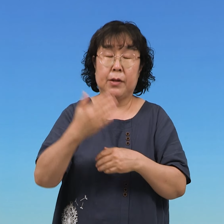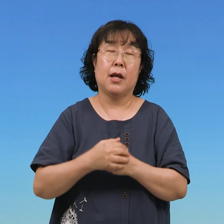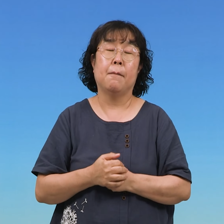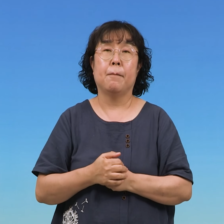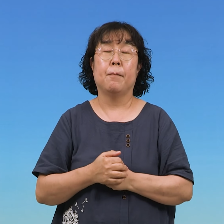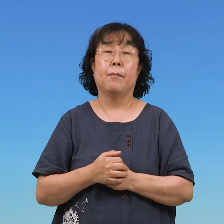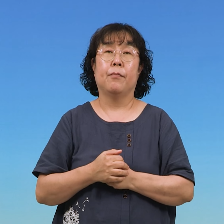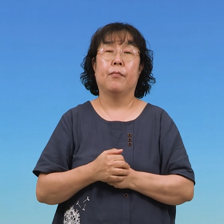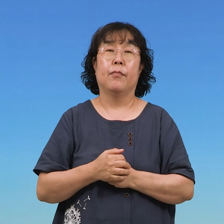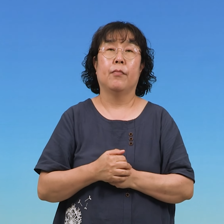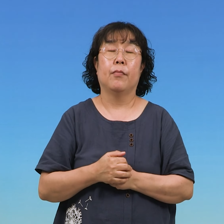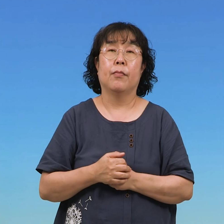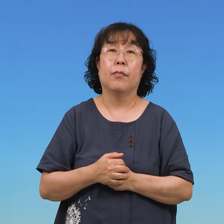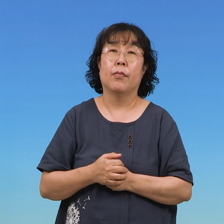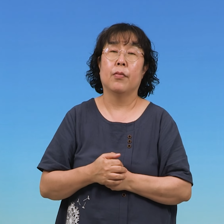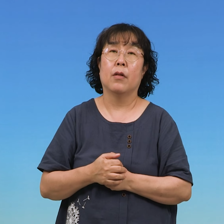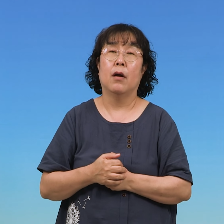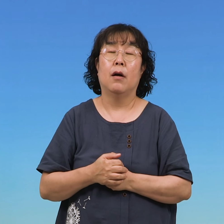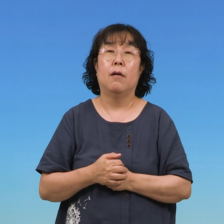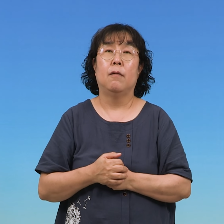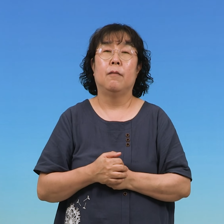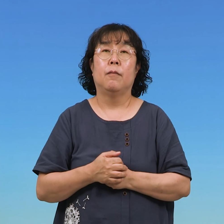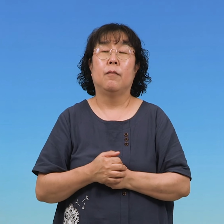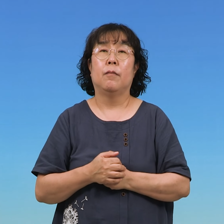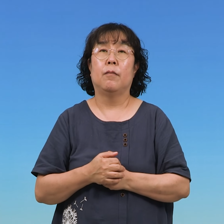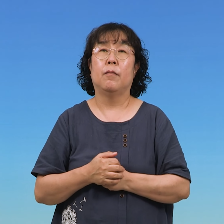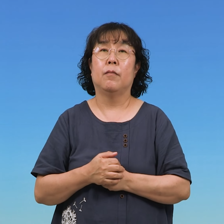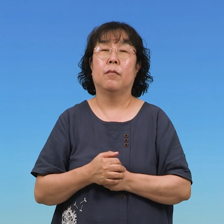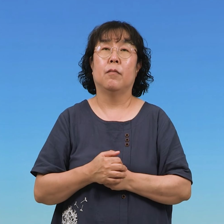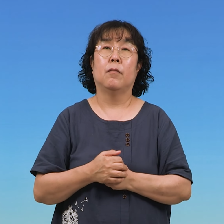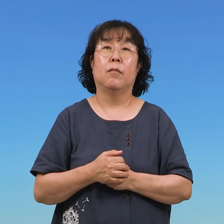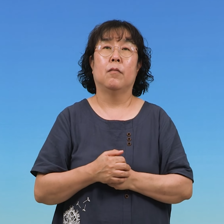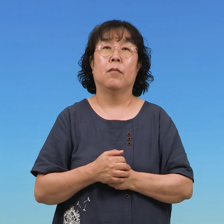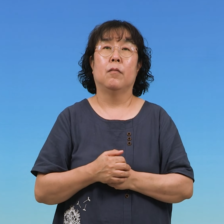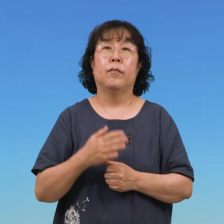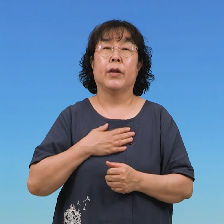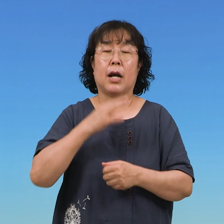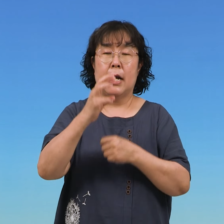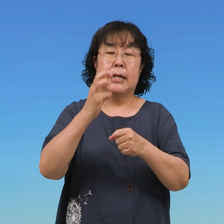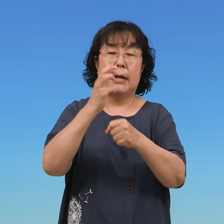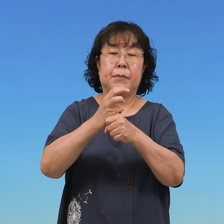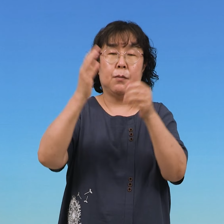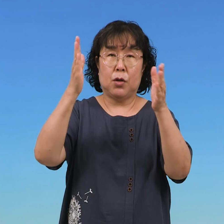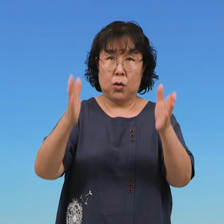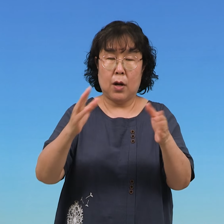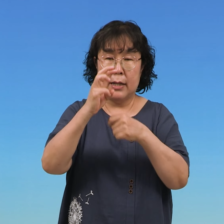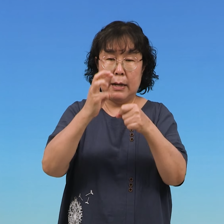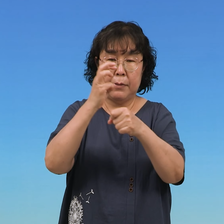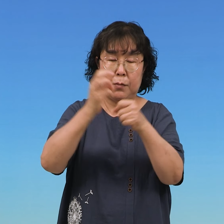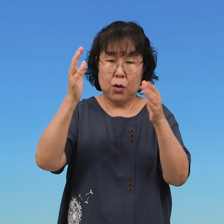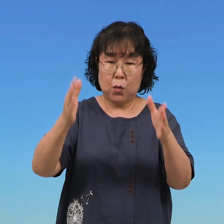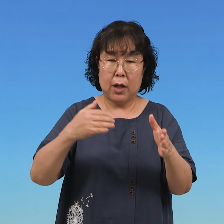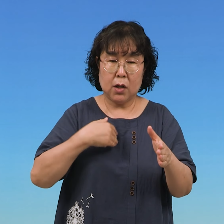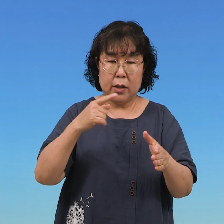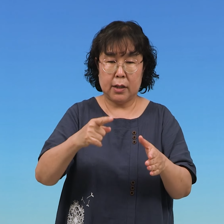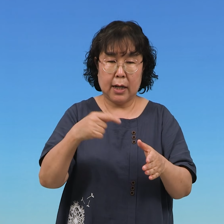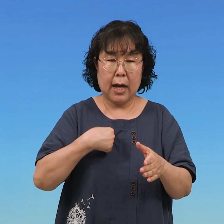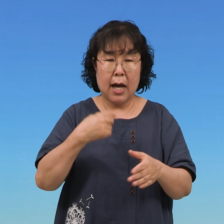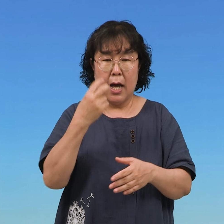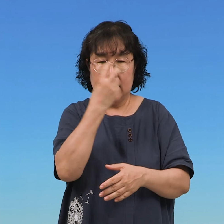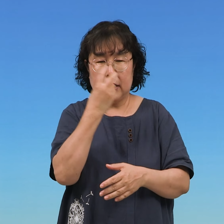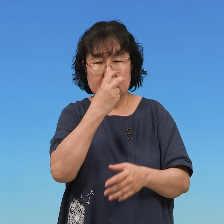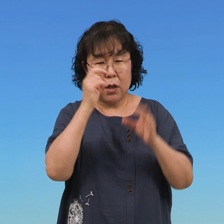동안 경험하면서 지켜보면서 살아온 거 아닙니까? 심지어는 그 어린 중등부 할 때부터